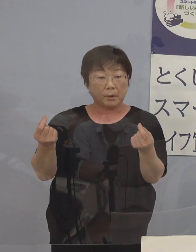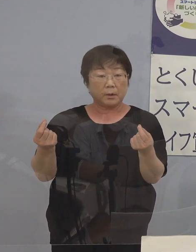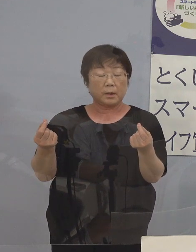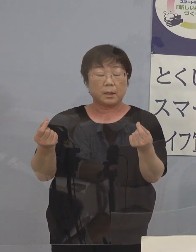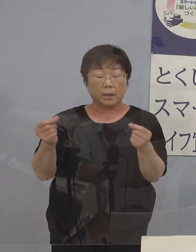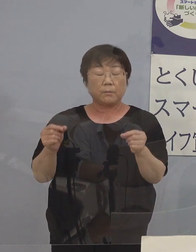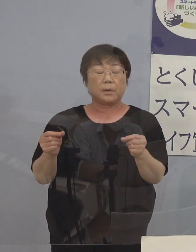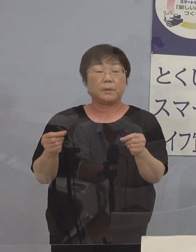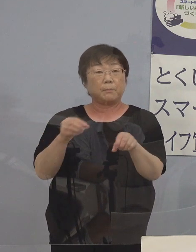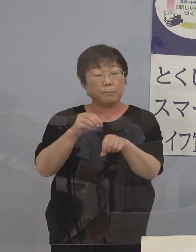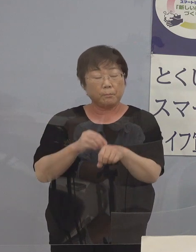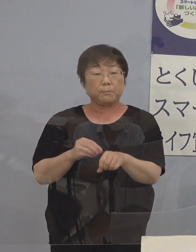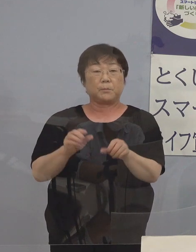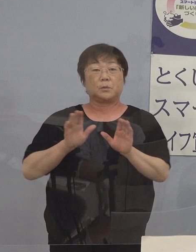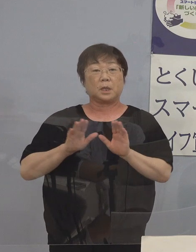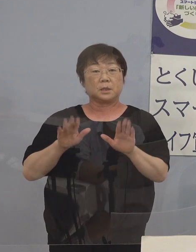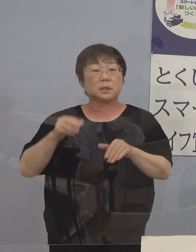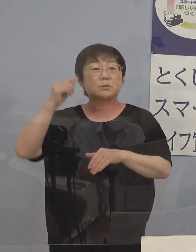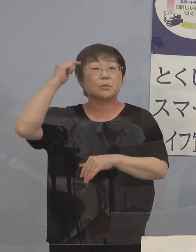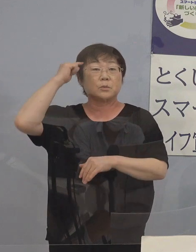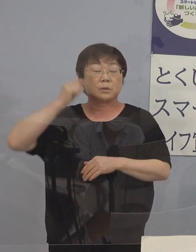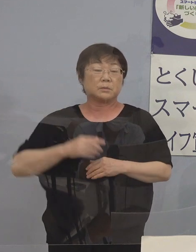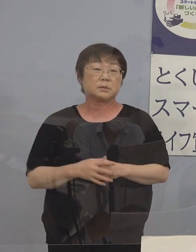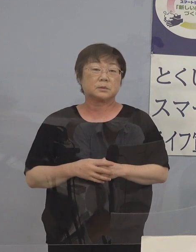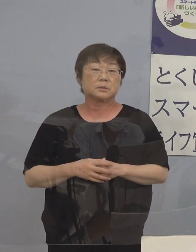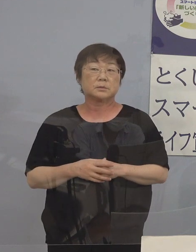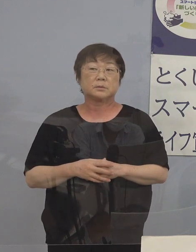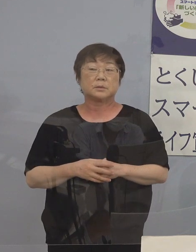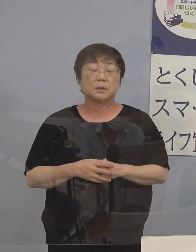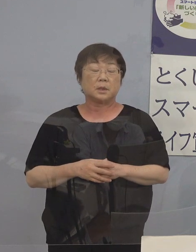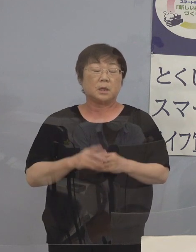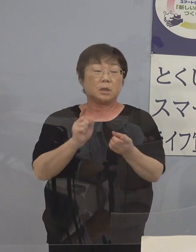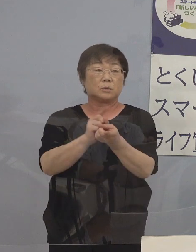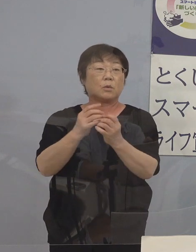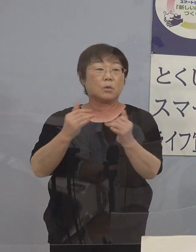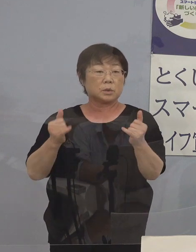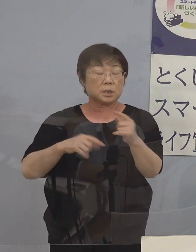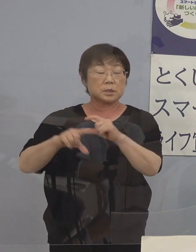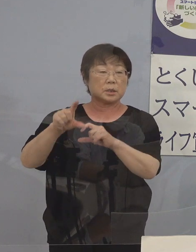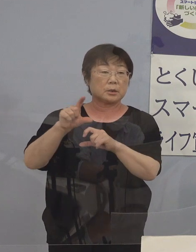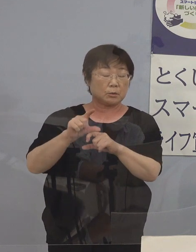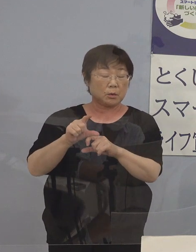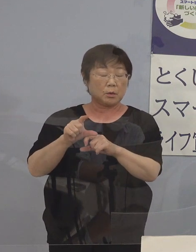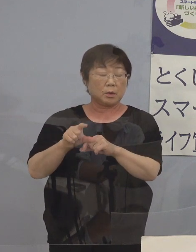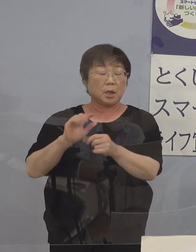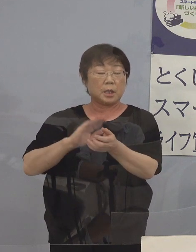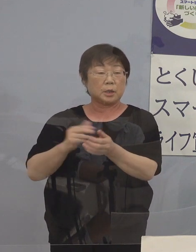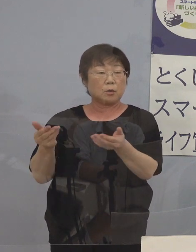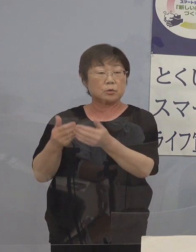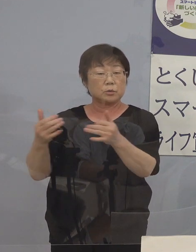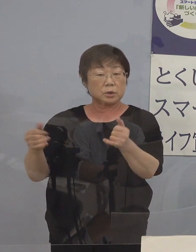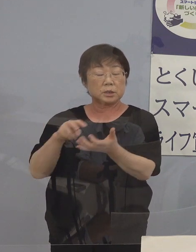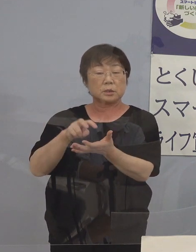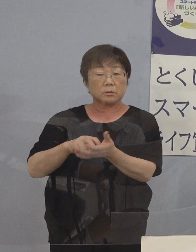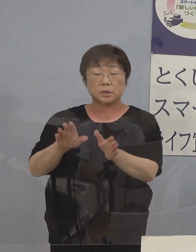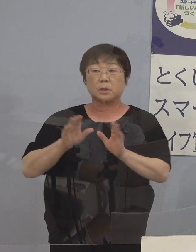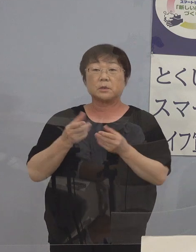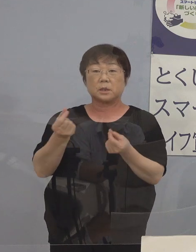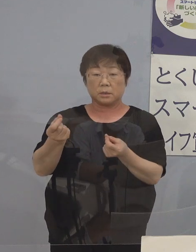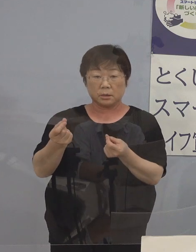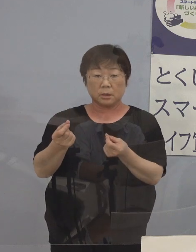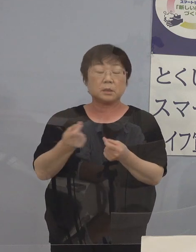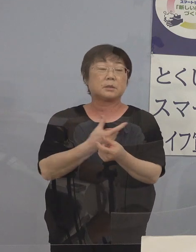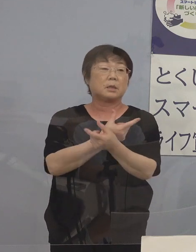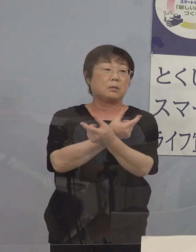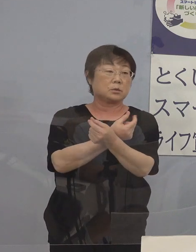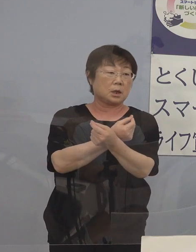て受けられたのではないかと思いますけどね。 なるほど。濃厚接触者というよりは、まあ、念のため医療従事者としてというような、はい、まあ、結果としては